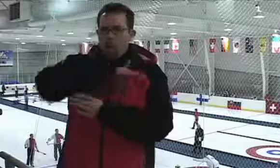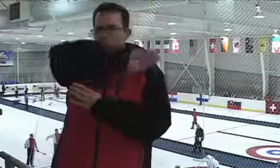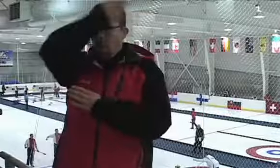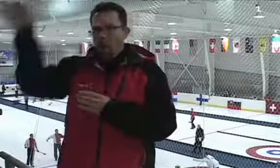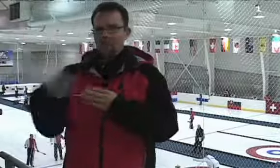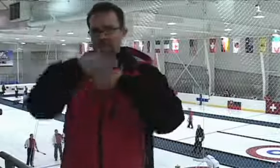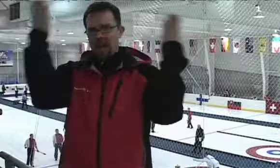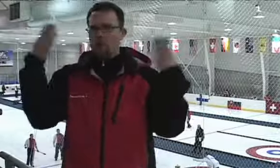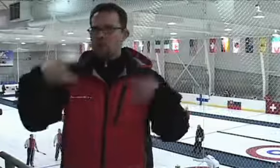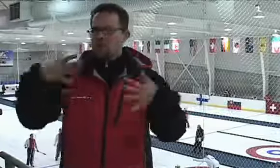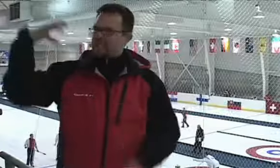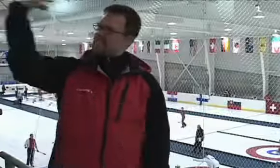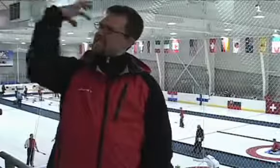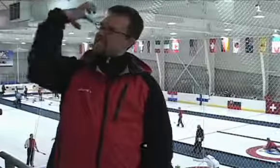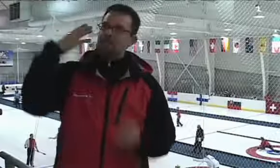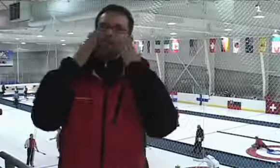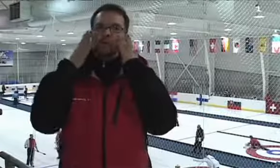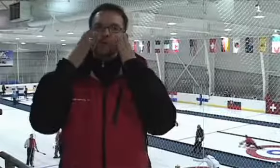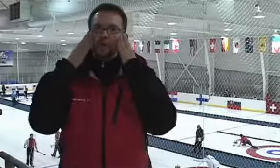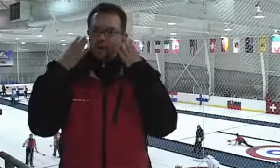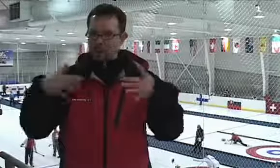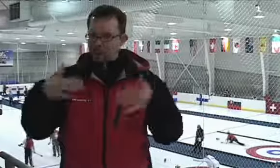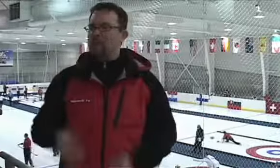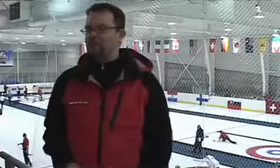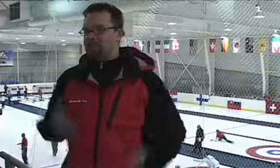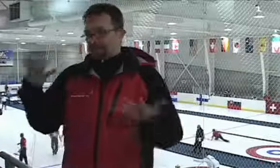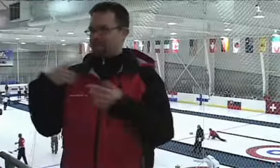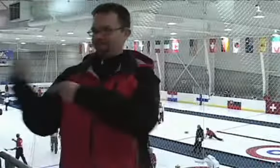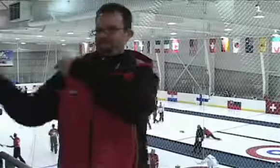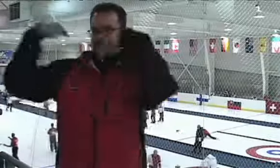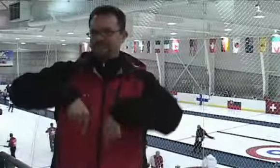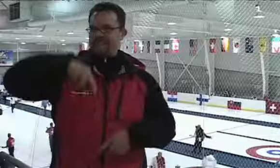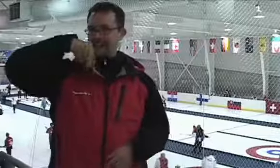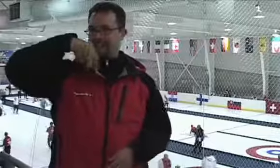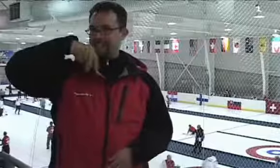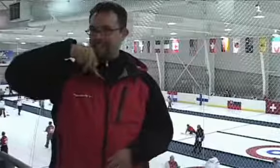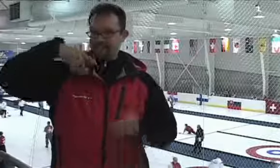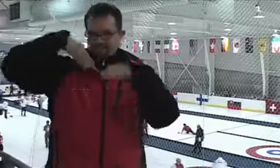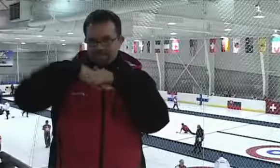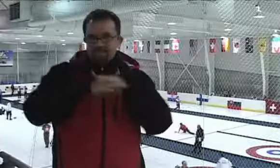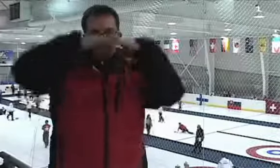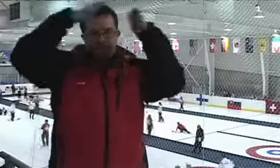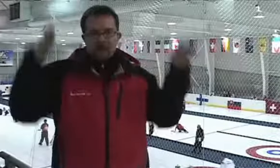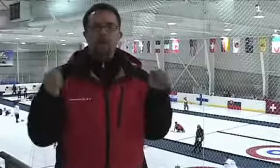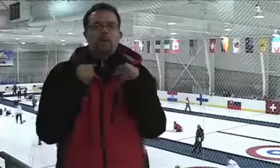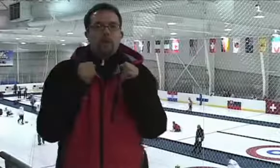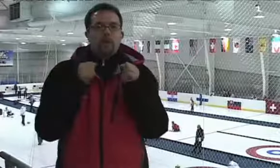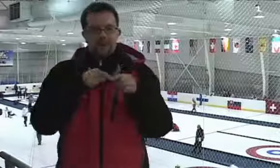Wir waren heute den ganzen Tag bei den Langläufern. Es war ziemlich warm dort, die Sonne hat geschienen. Jetzt sind wir